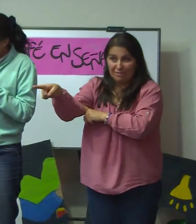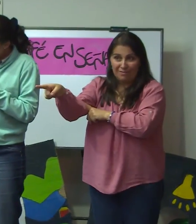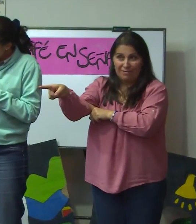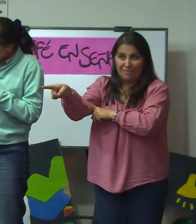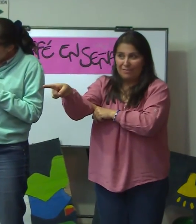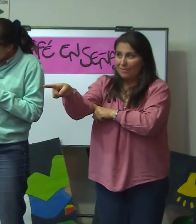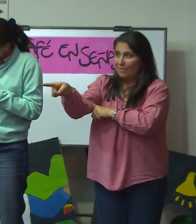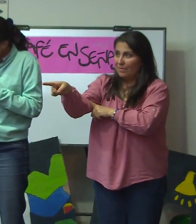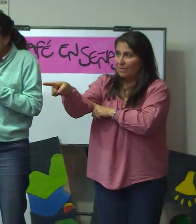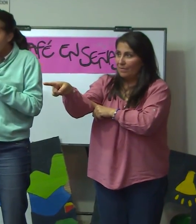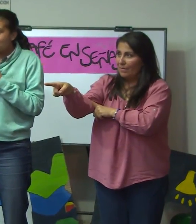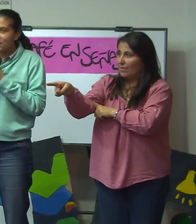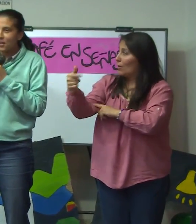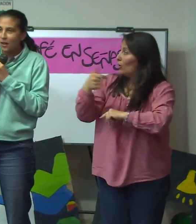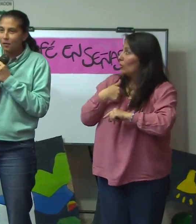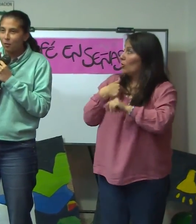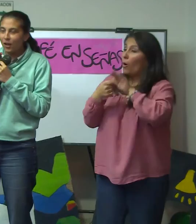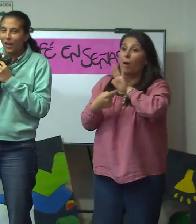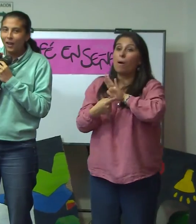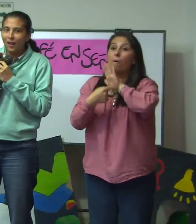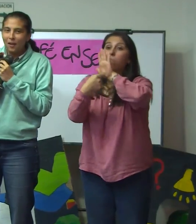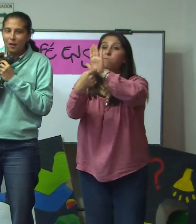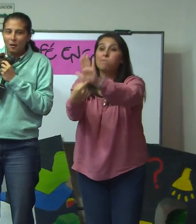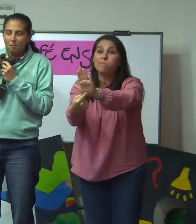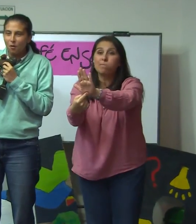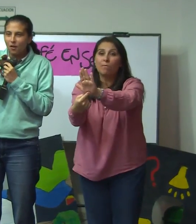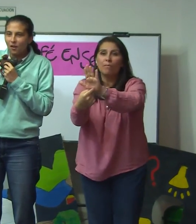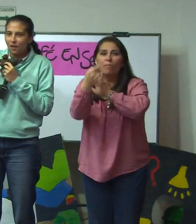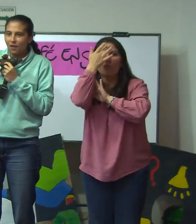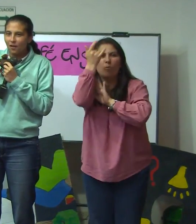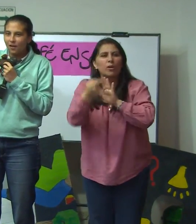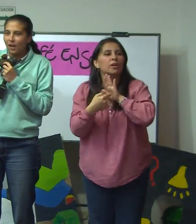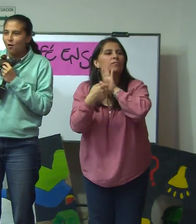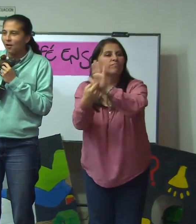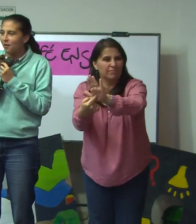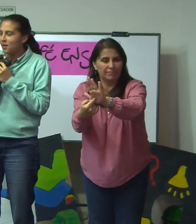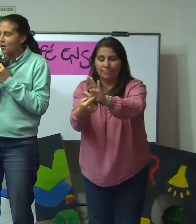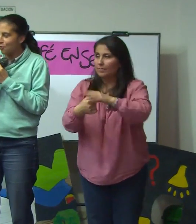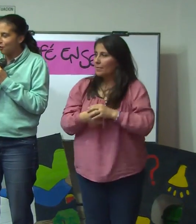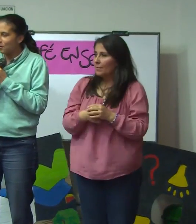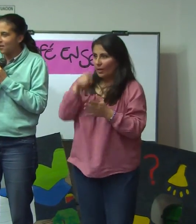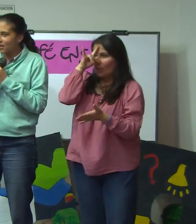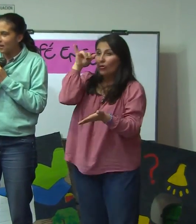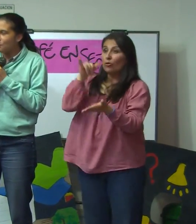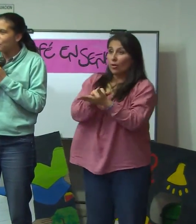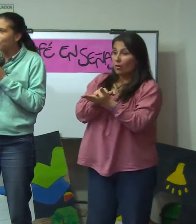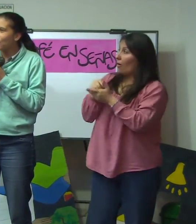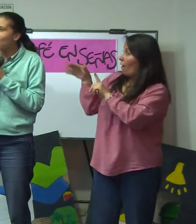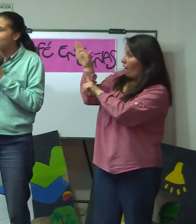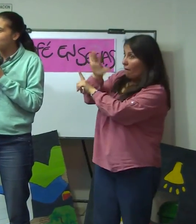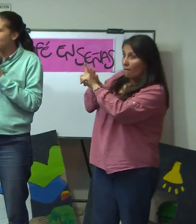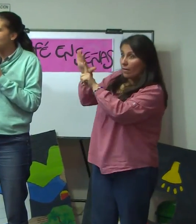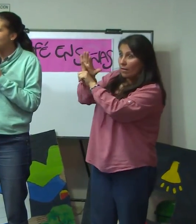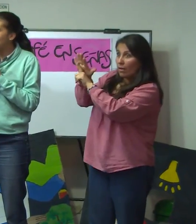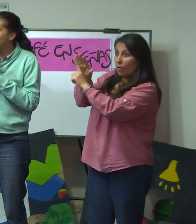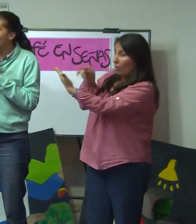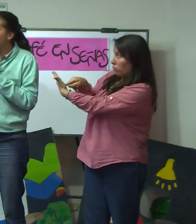Y yo solo se los quería presentar porque creo que el video nos presenta un punto en común que tenemos todo, y